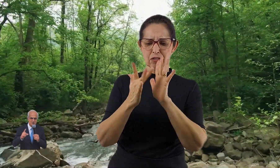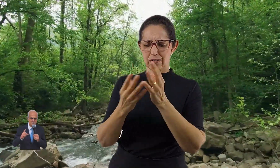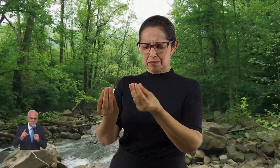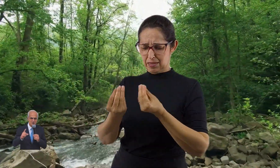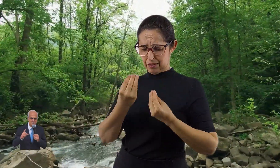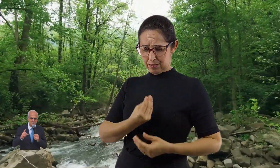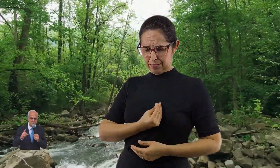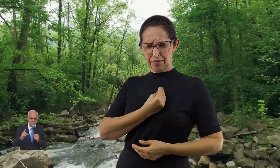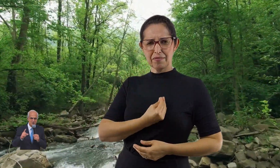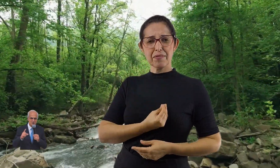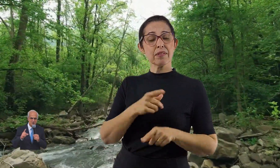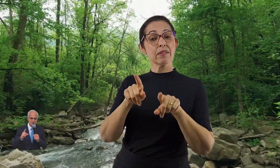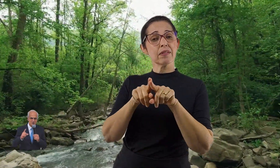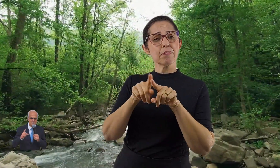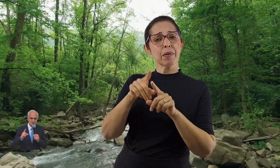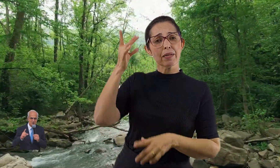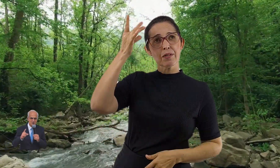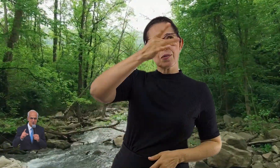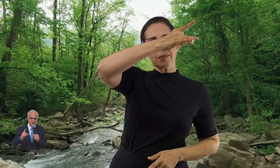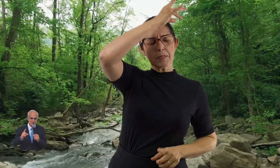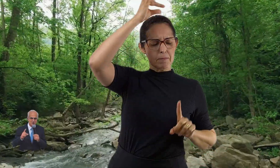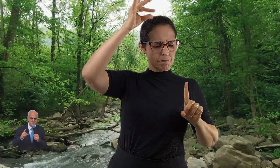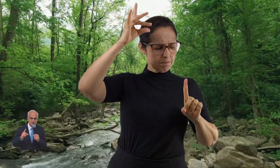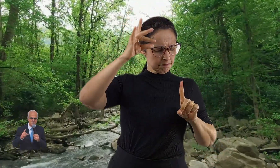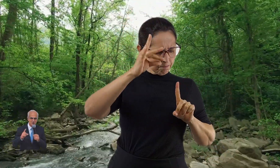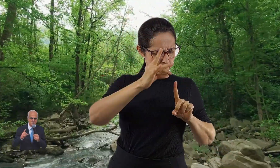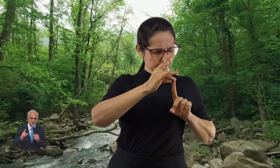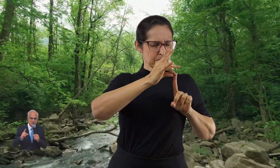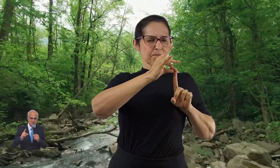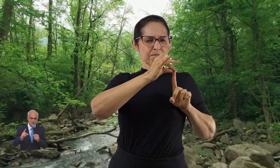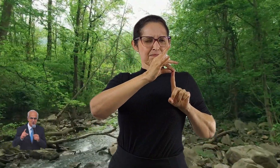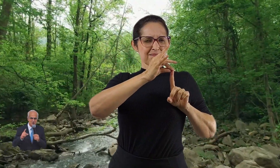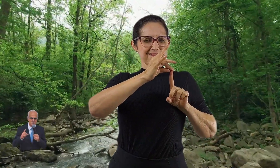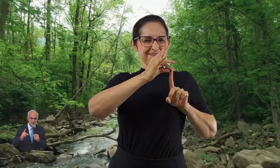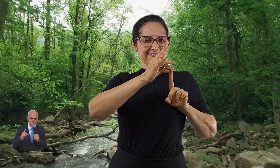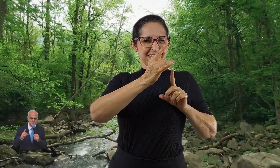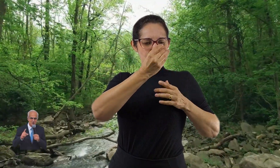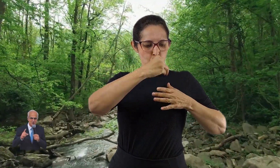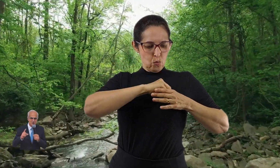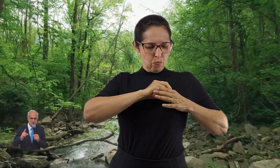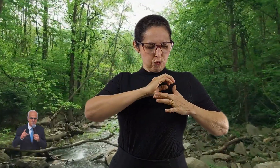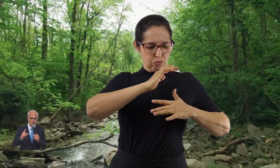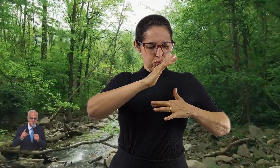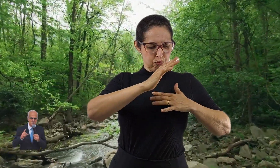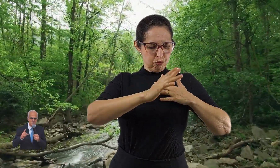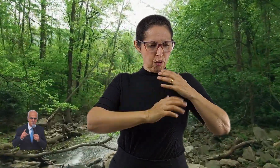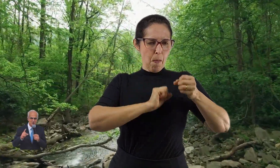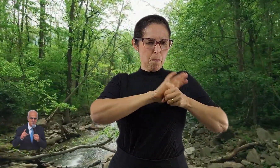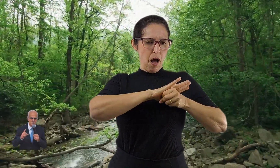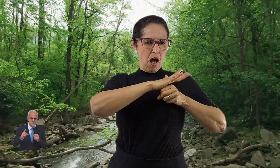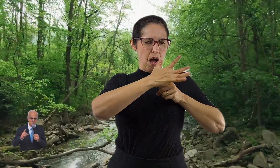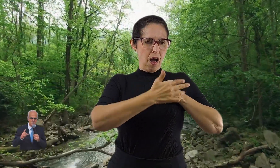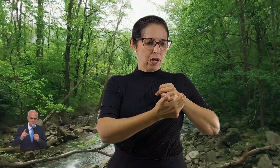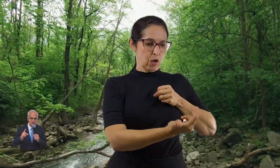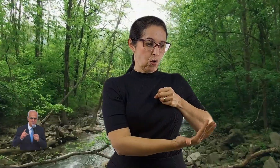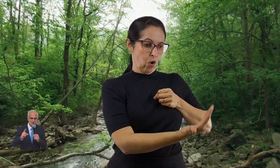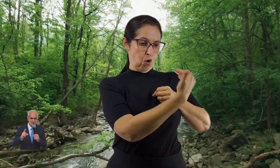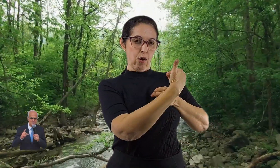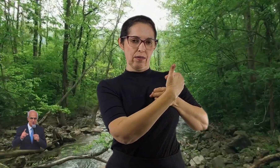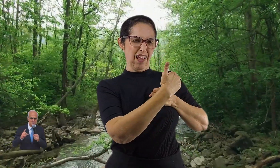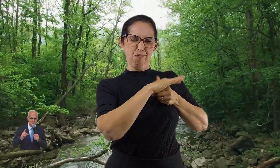Espírito Santo tome a minha vida, inunde o meu ser, e que não haja espaço para outra